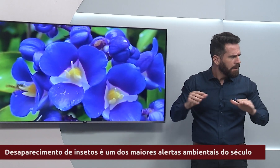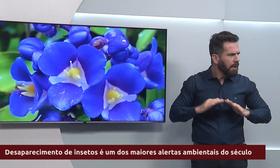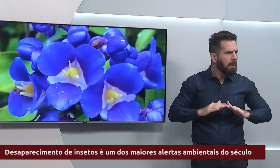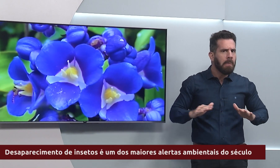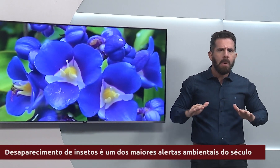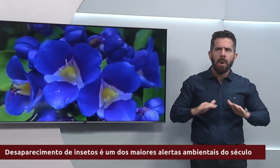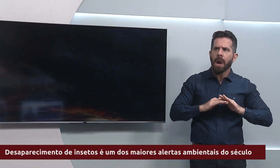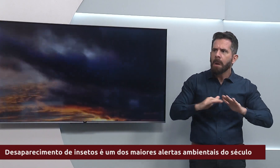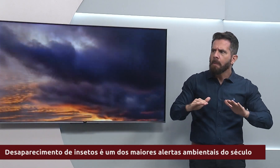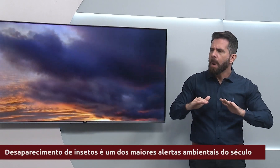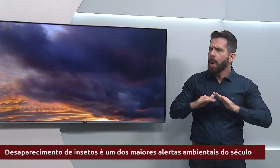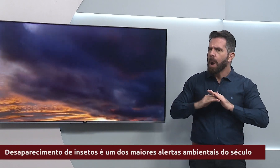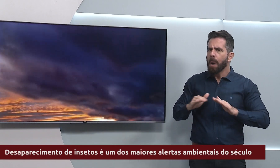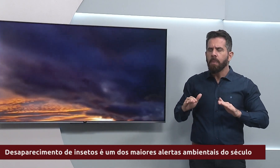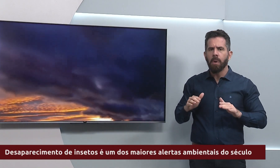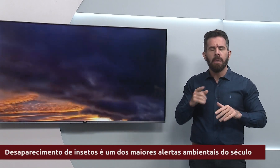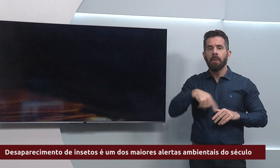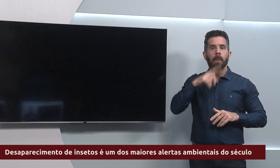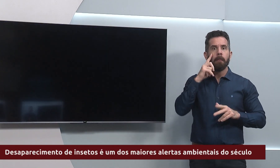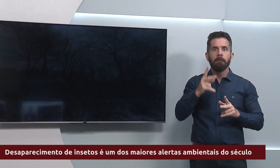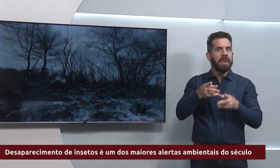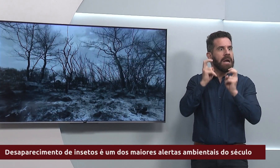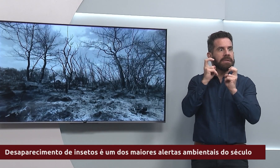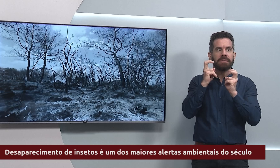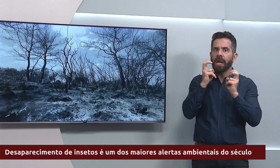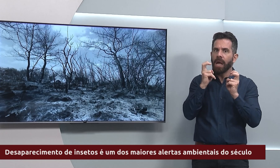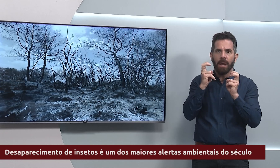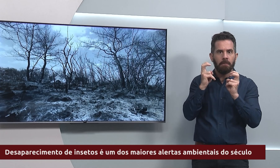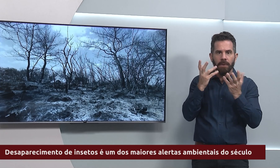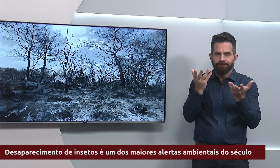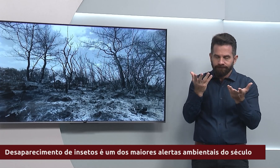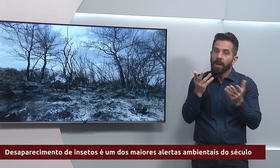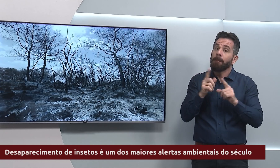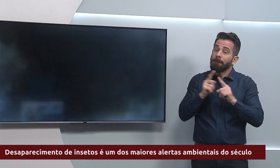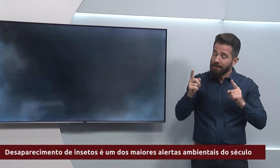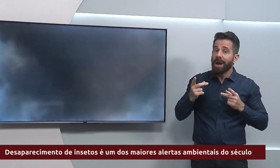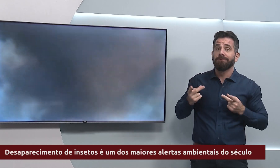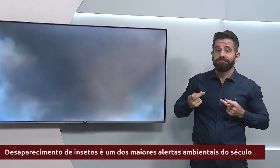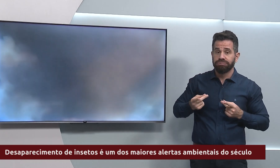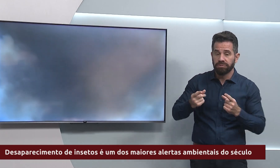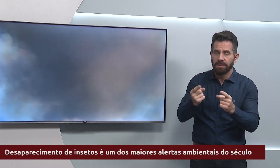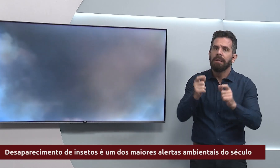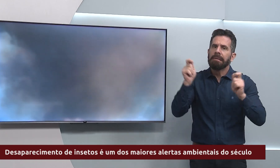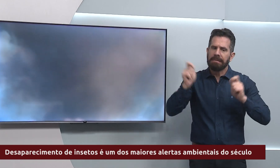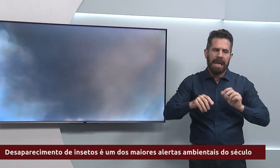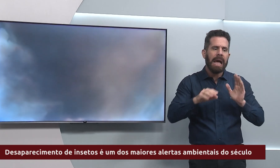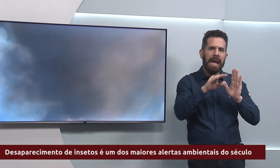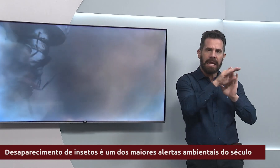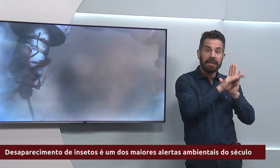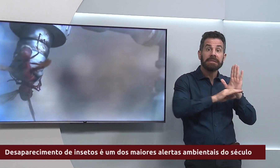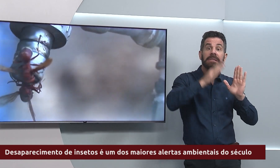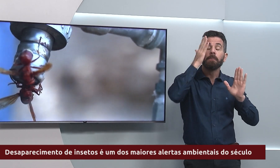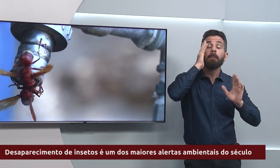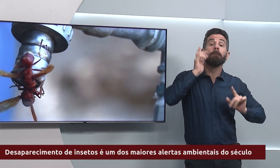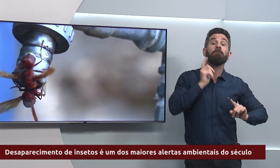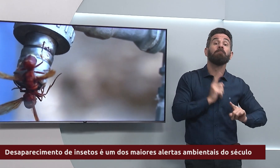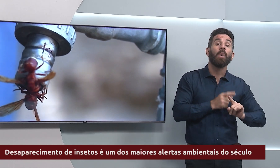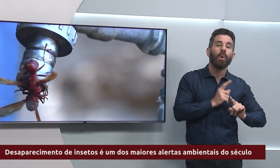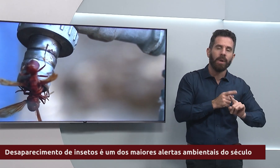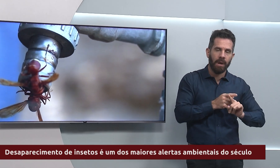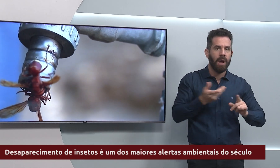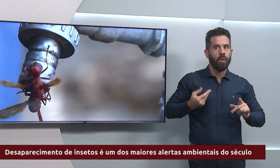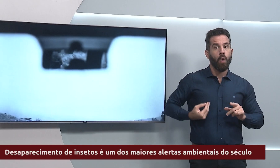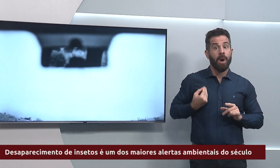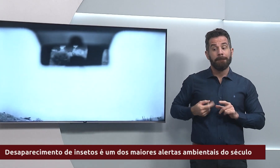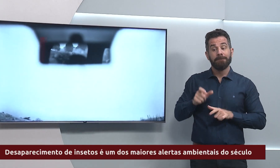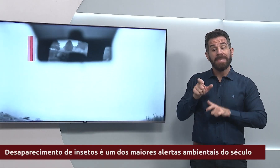Fenômenos pequenos, silenciosos e definitivos. É possível ranquear os motivos que nos aproximam do que os